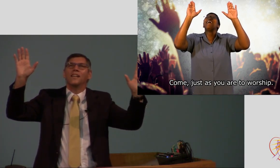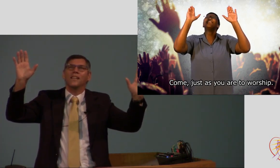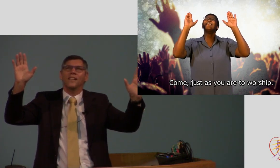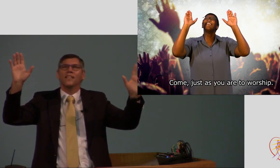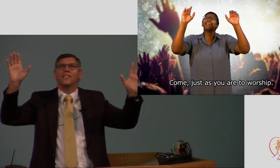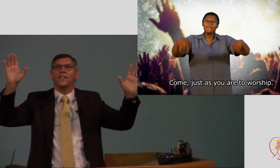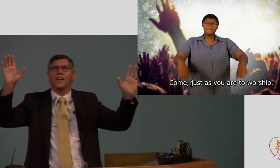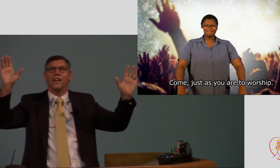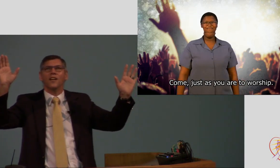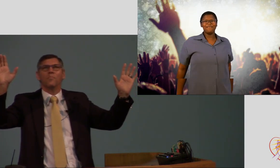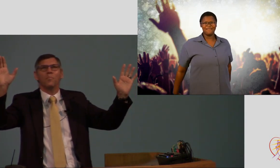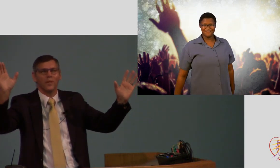worship.